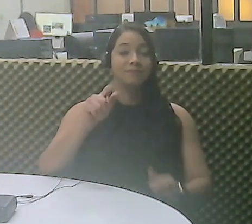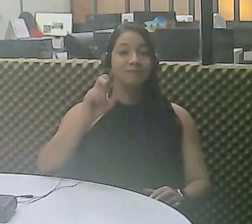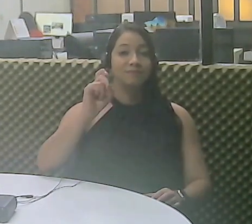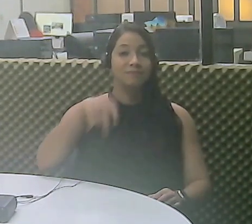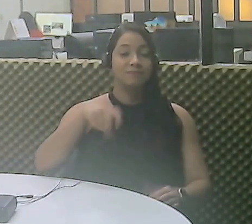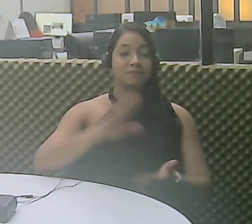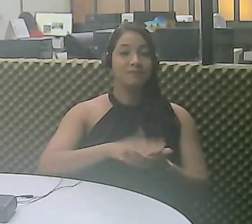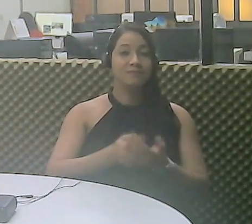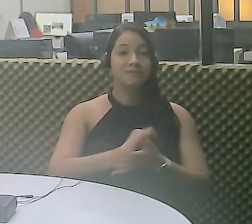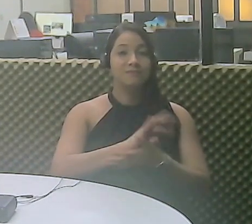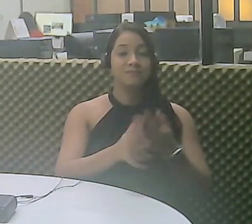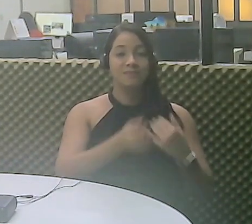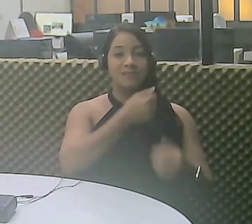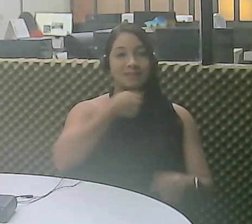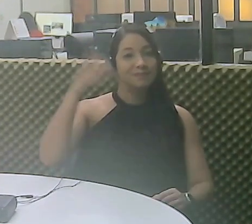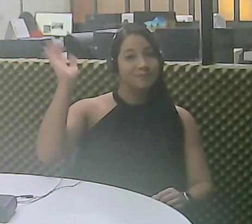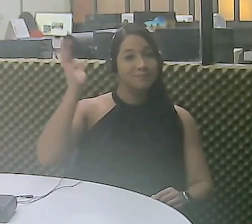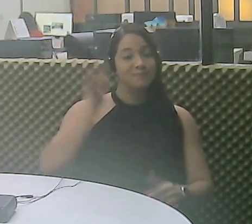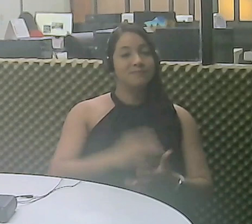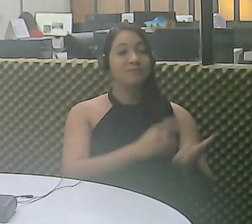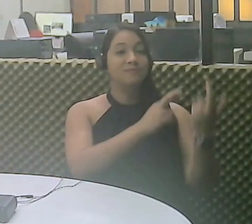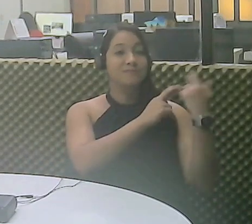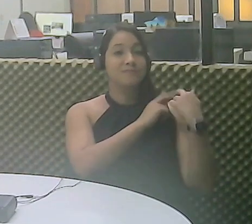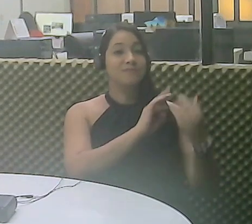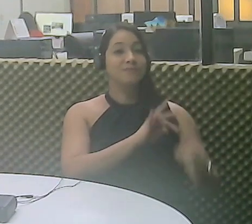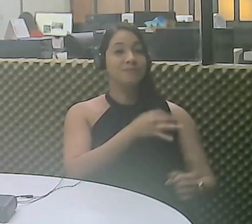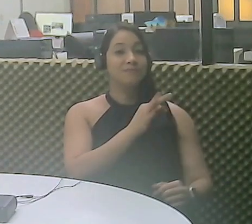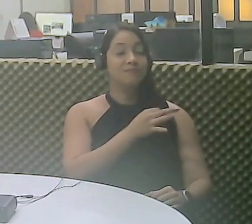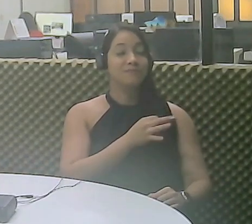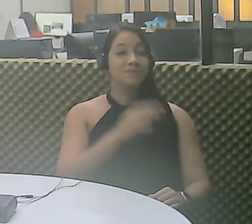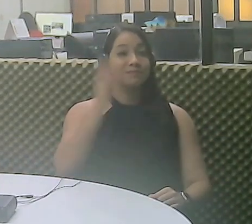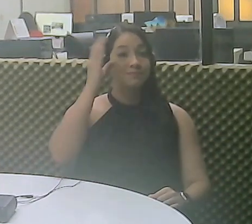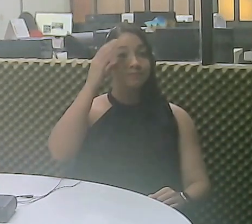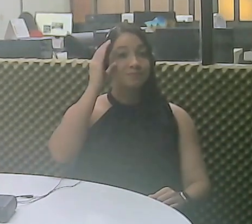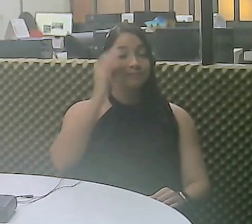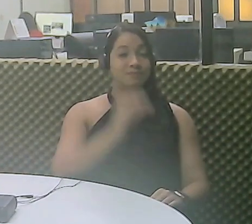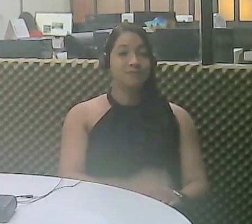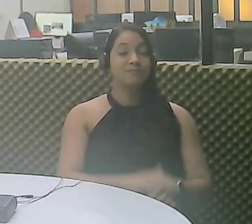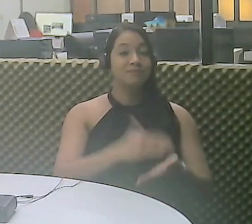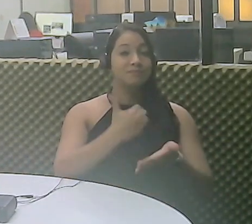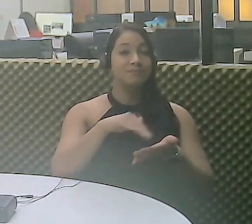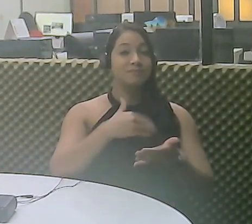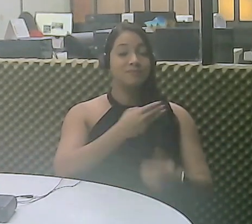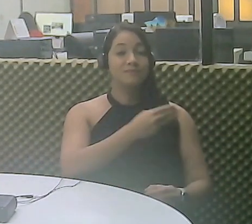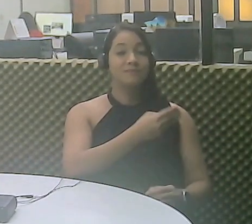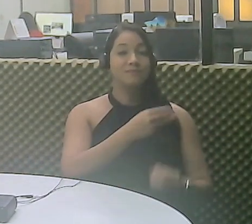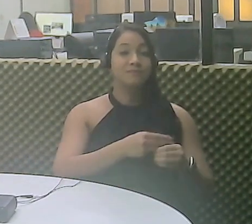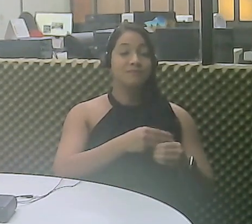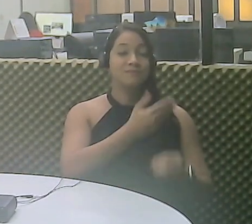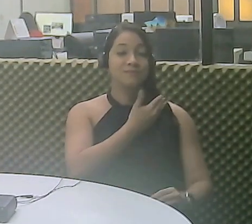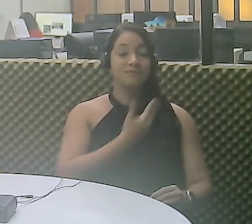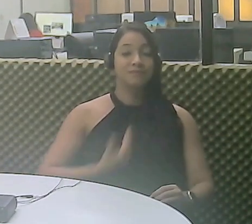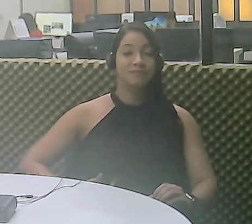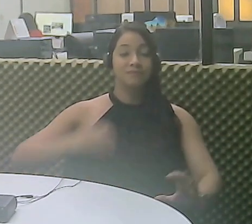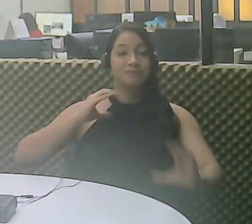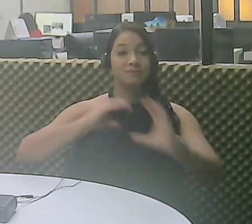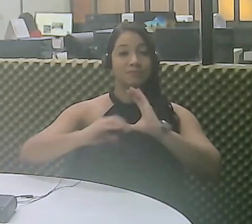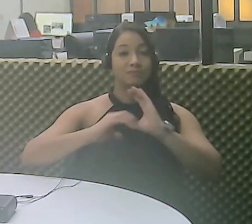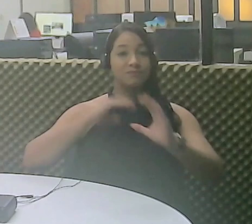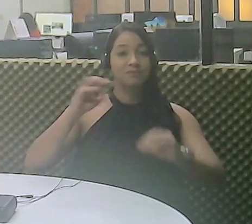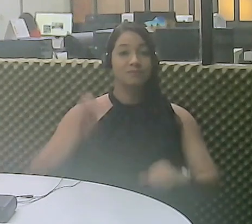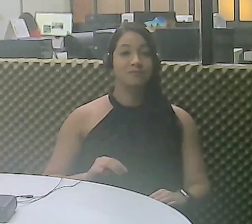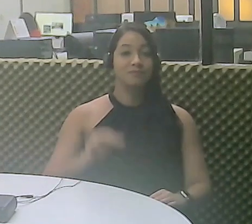Rocha. Tradução em Libras, Amanda Valentim. Responsável técnico, Cristiano Silva. Secretário Municipal de